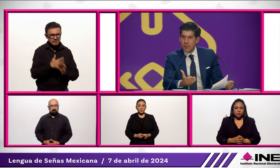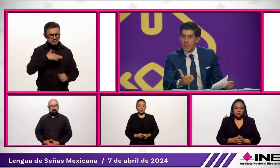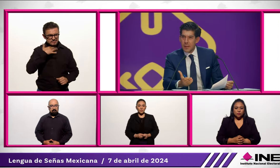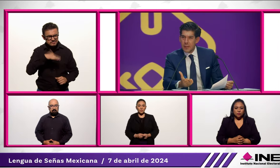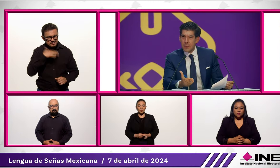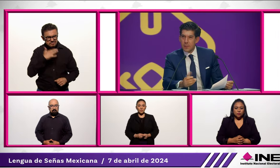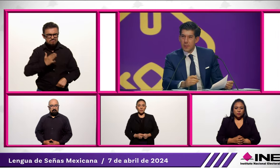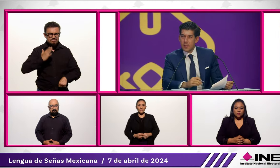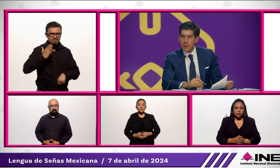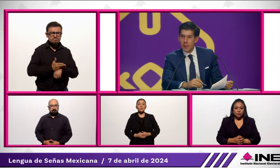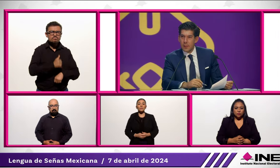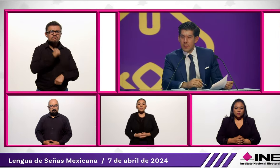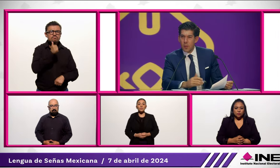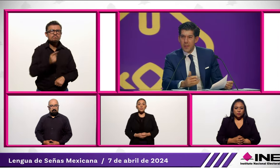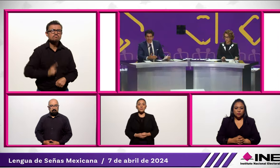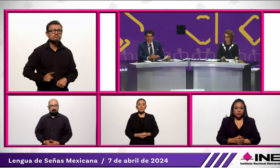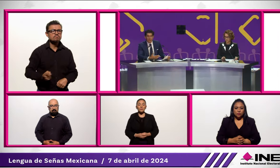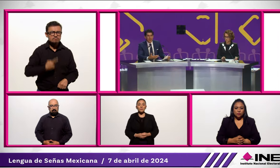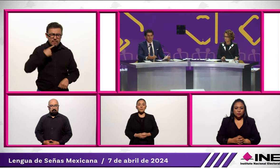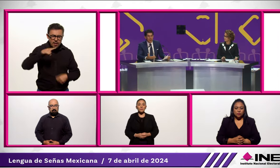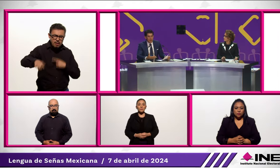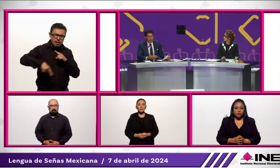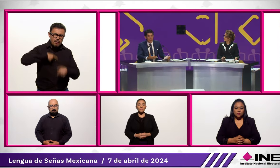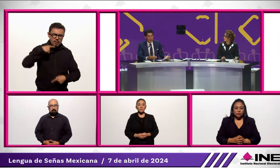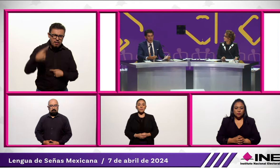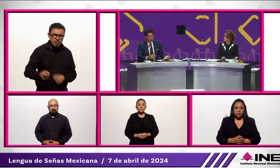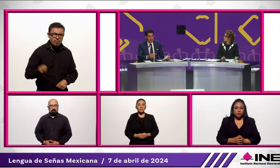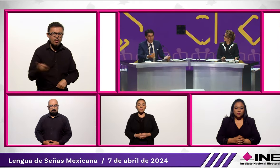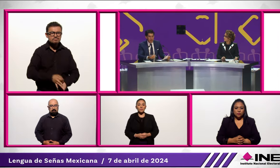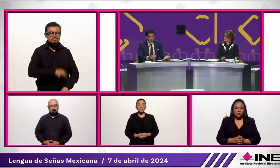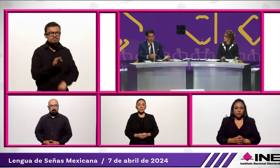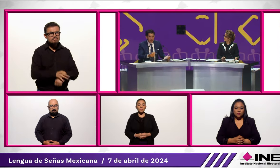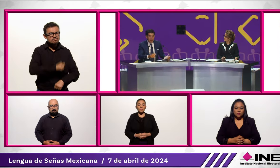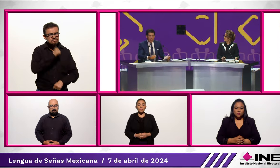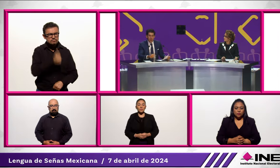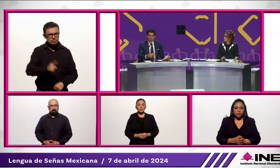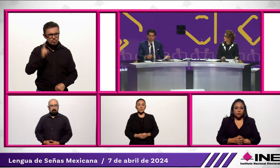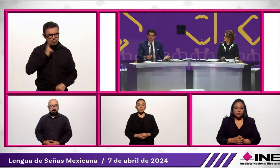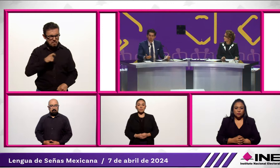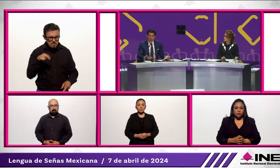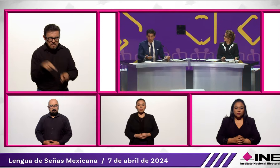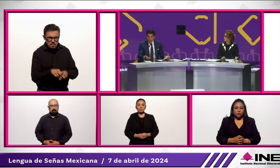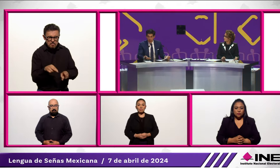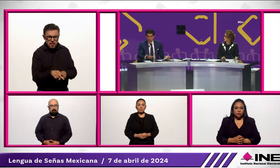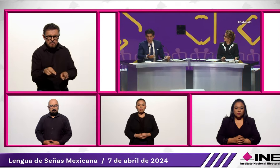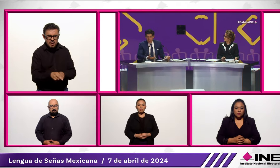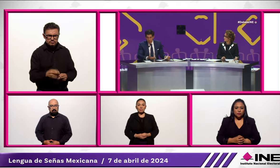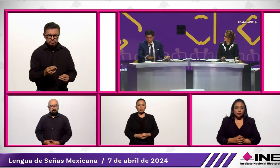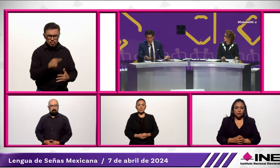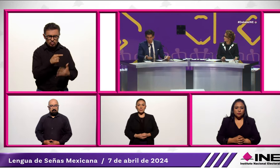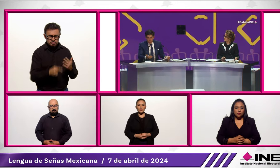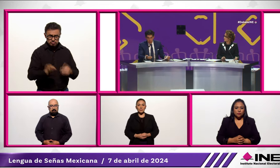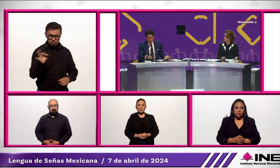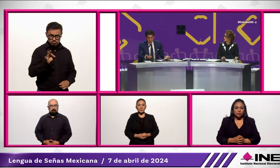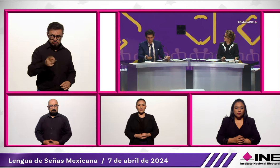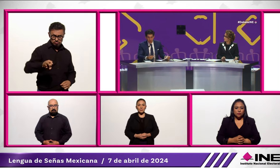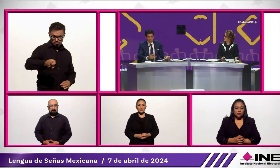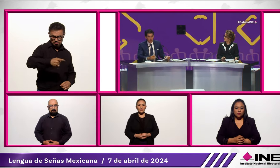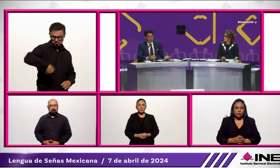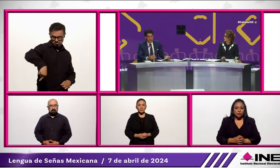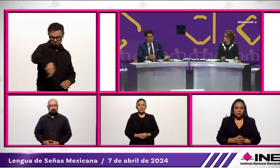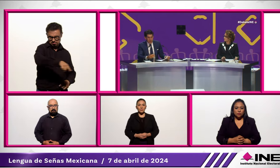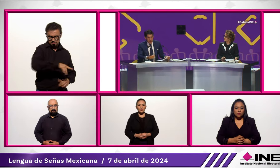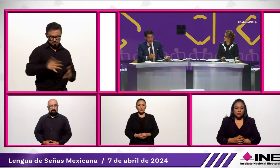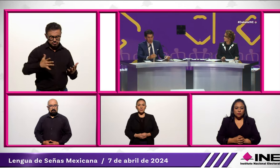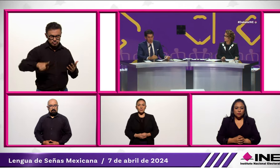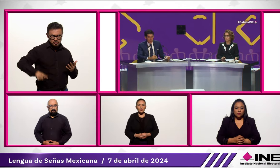denuncias, los feminicidios de las mujeres y la perspectiva de género que imprimirían en un gobierno encabezada por alguna de ustedes o por alguno